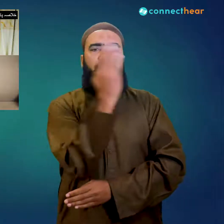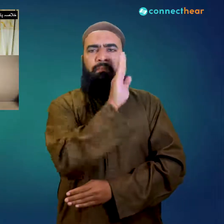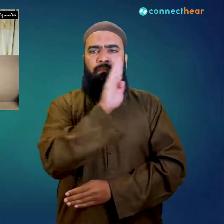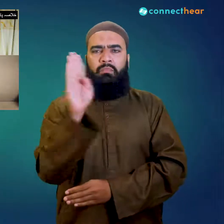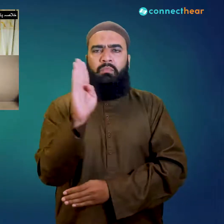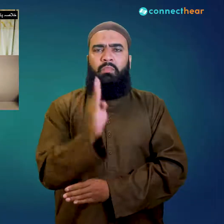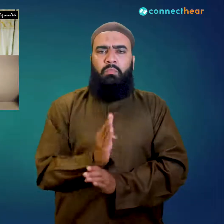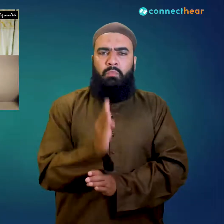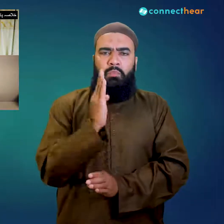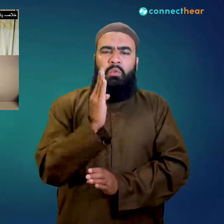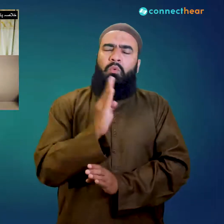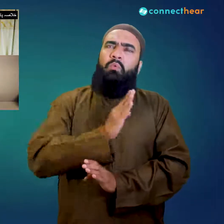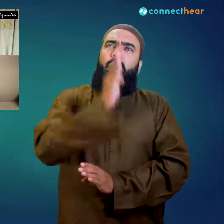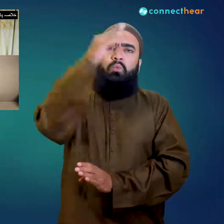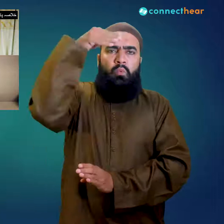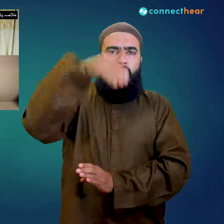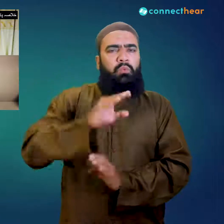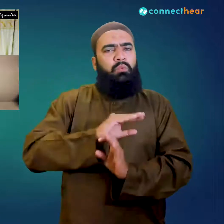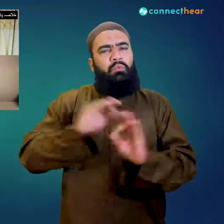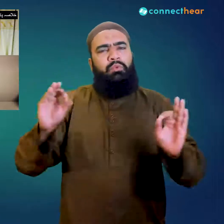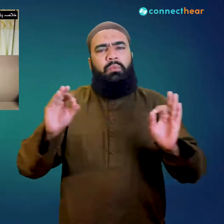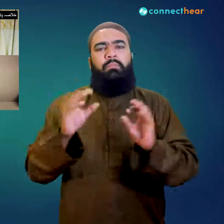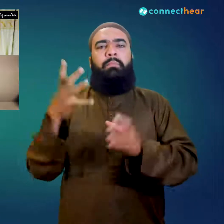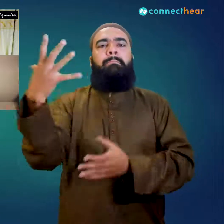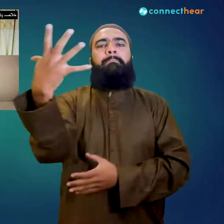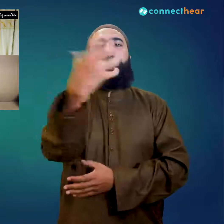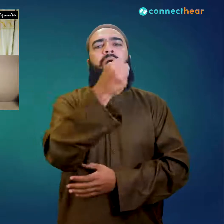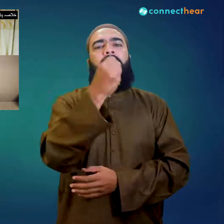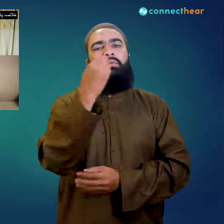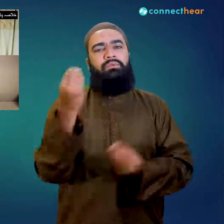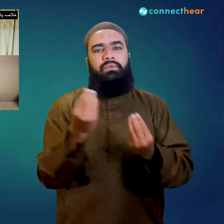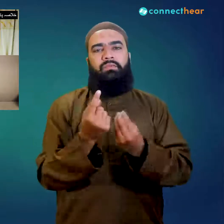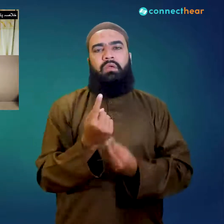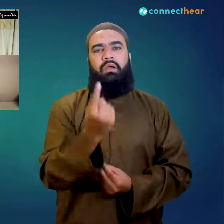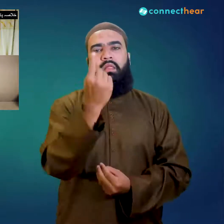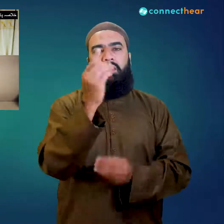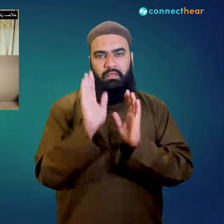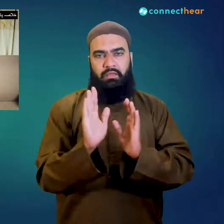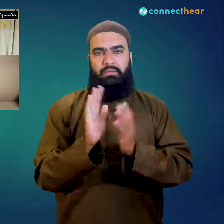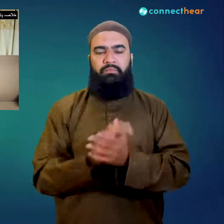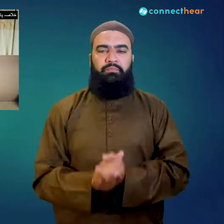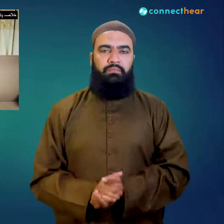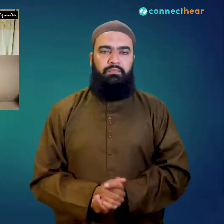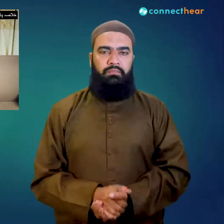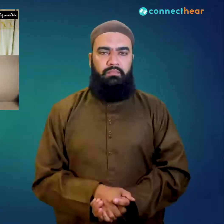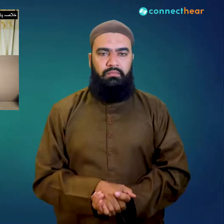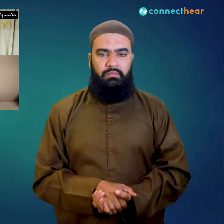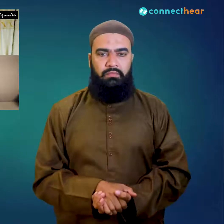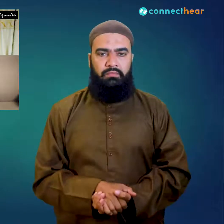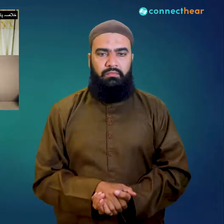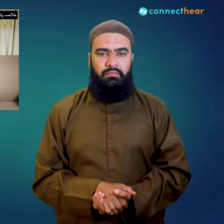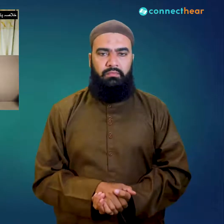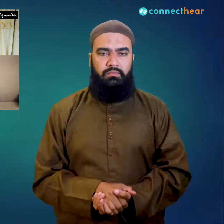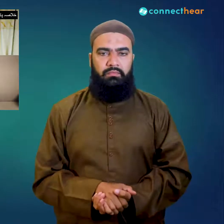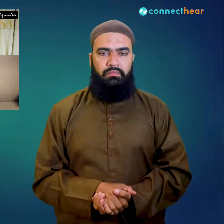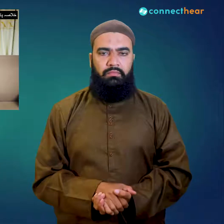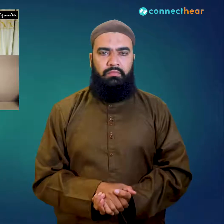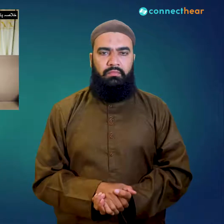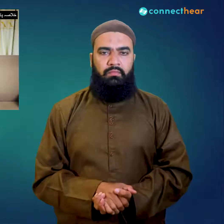جنوب ہو، سب اللہ کے لیے ہے، اور اللہ تو ہر سمت میں موجود ہے۔ فَأَيْنَمَا تُوَلُّوا فَثَمَّ وَجْهُ